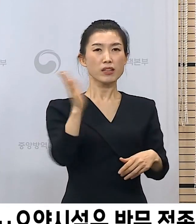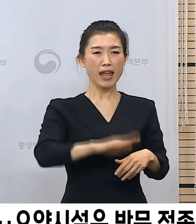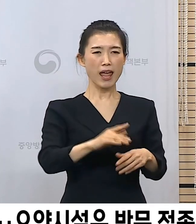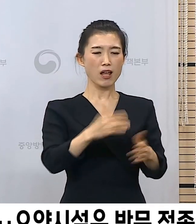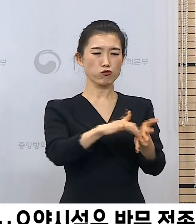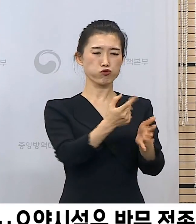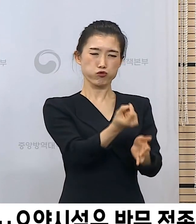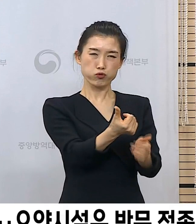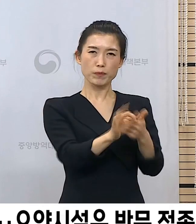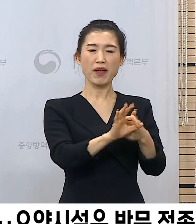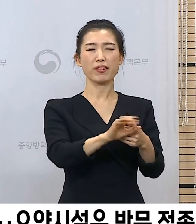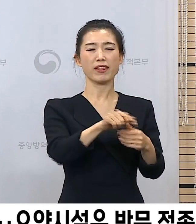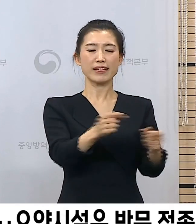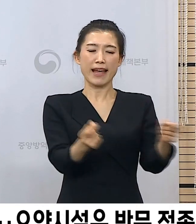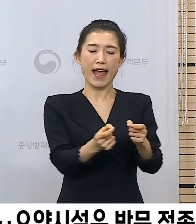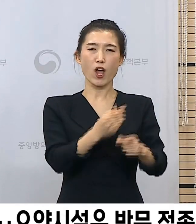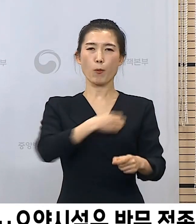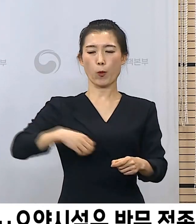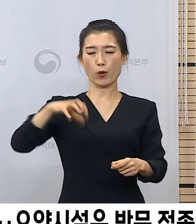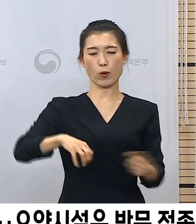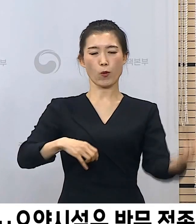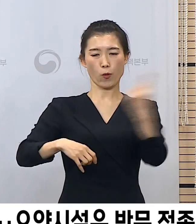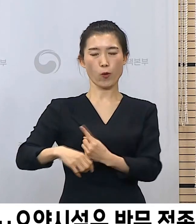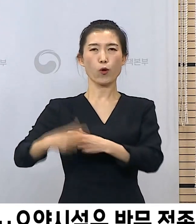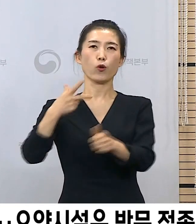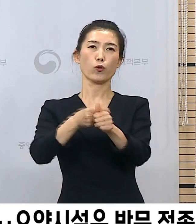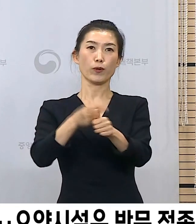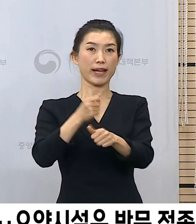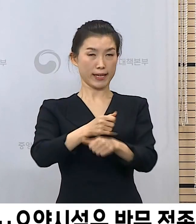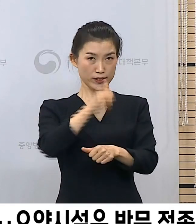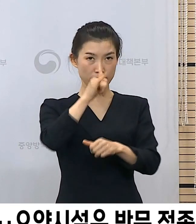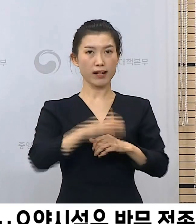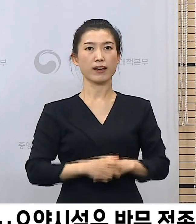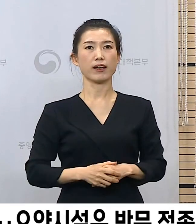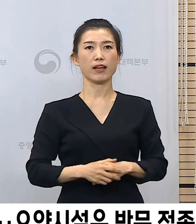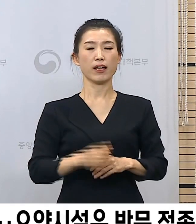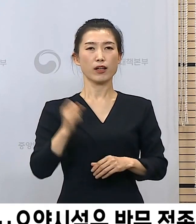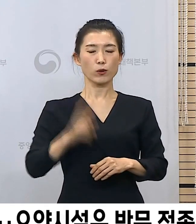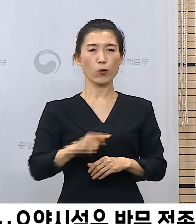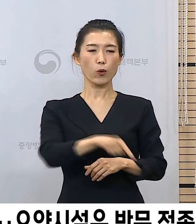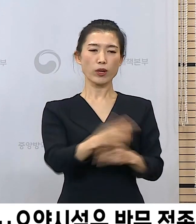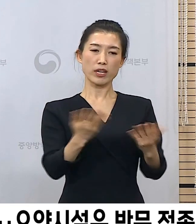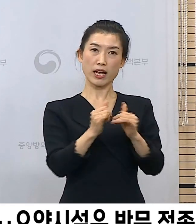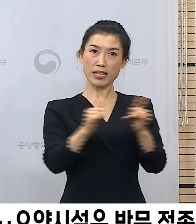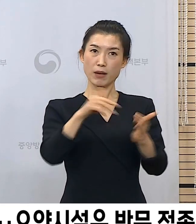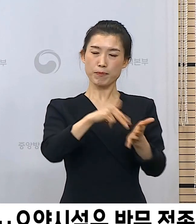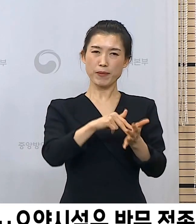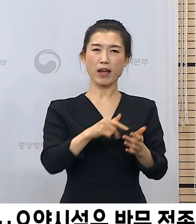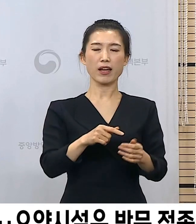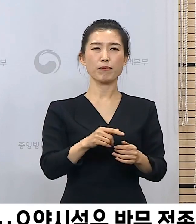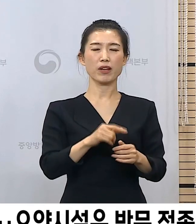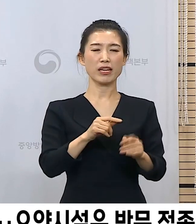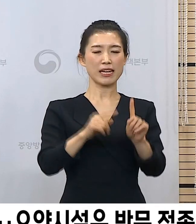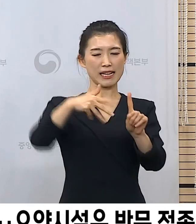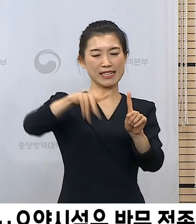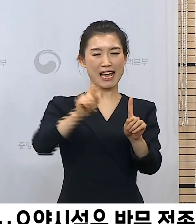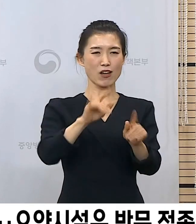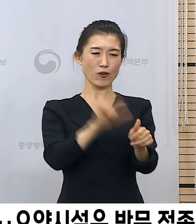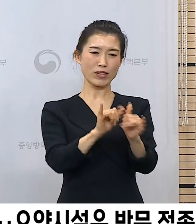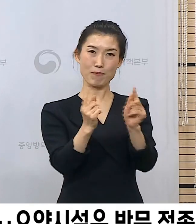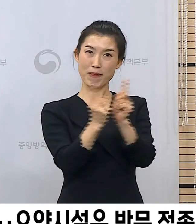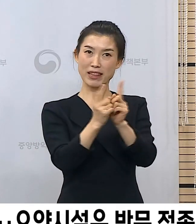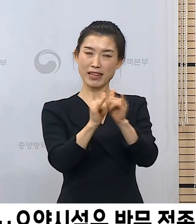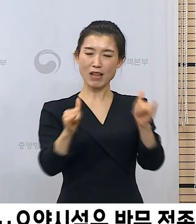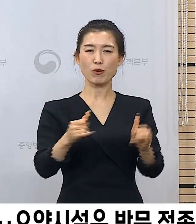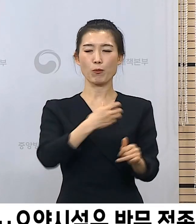접종도 가능합니다. 1차 대응 요원에 대해서는 관할 구역별로 보건소에서 접종을 시행할 계획입니다.